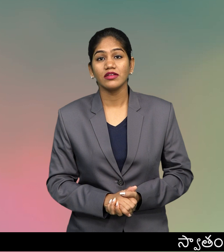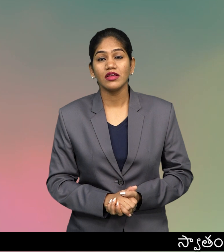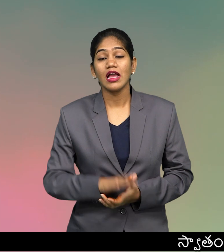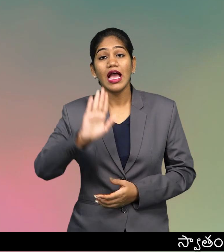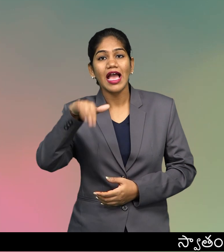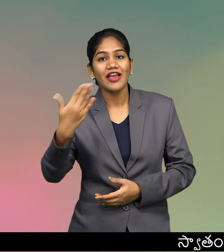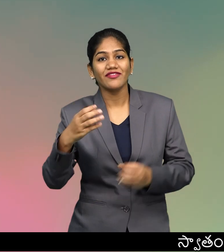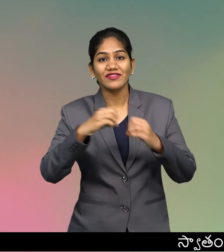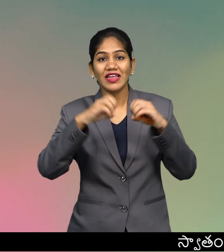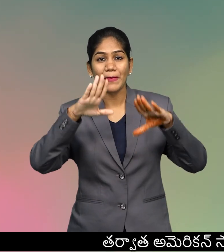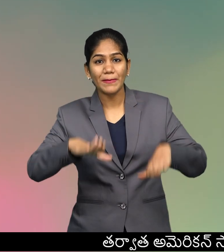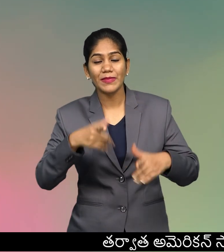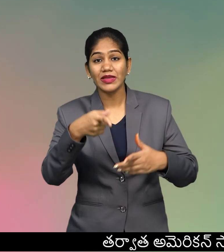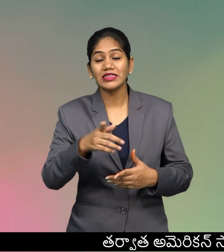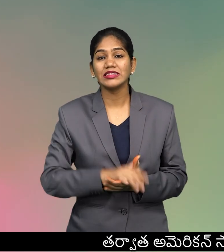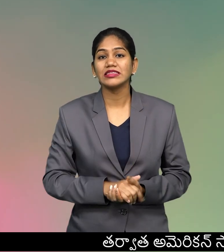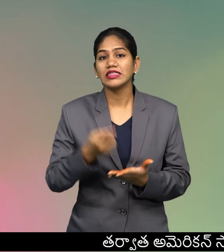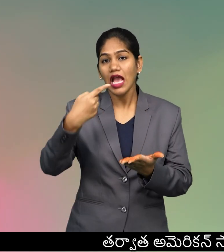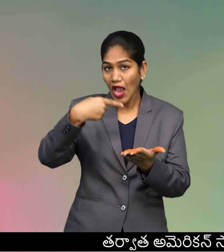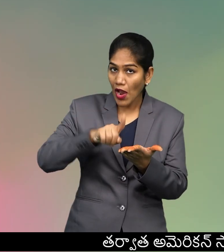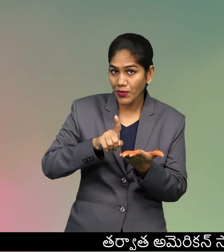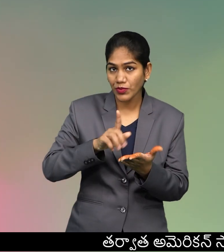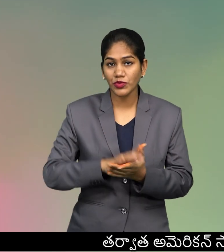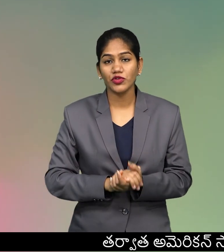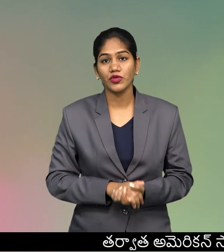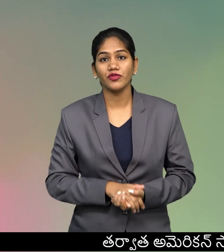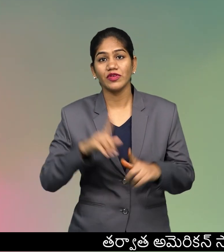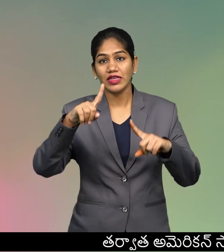స్వాతంత్ర్యాన్ని గుర్తించిన తరువాత అమెరికన్ స్వాతంత్ర్య యుద్ధం ముగిసింది.